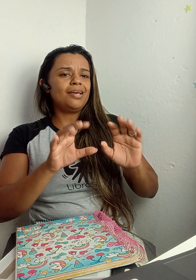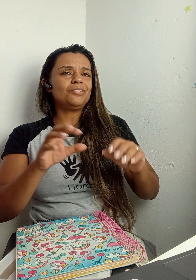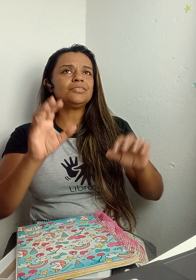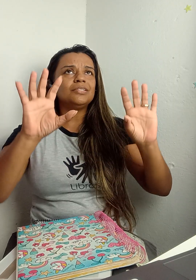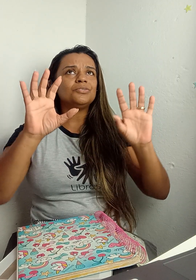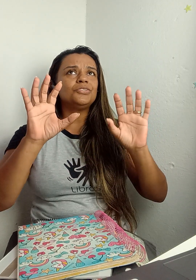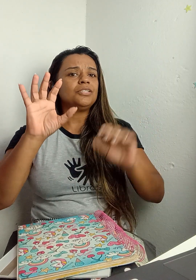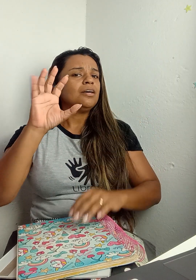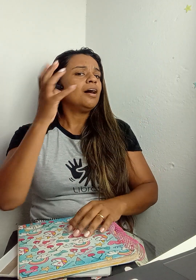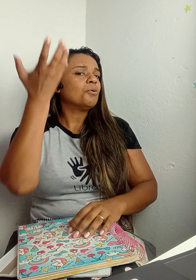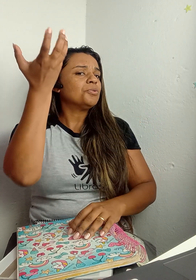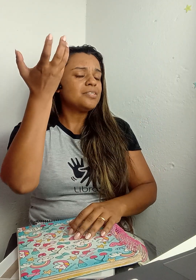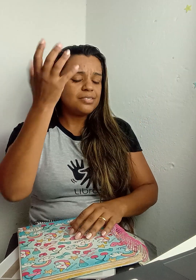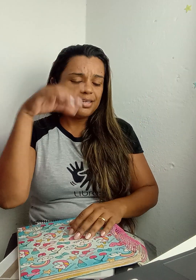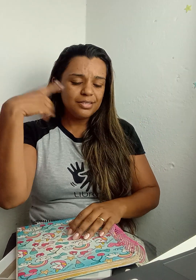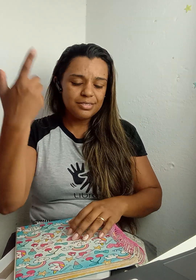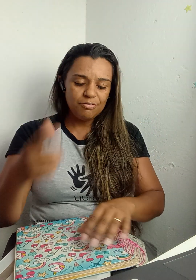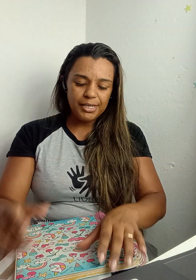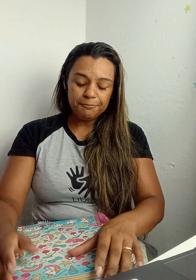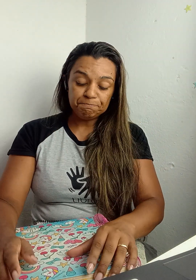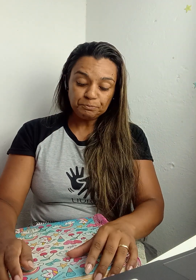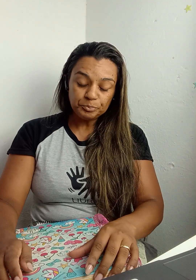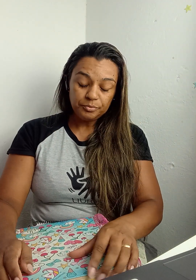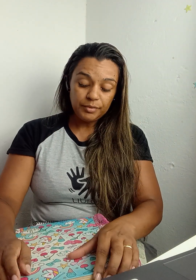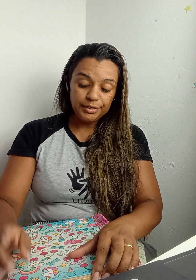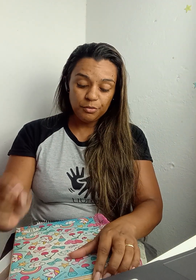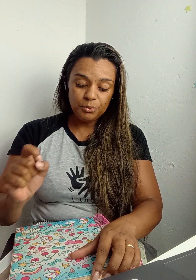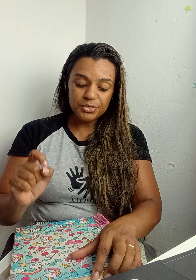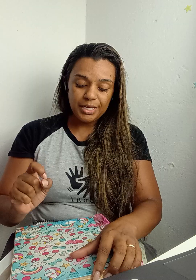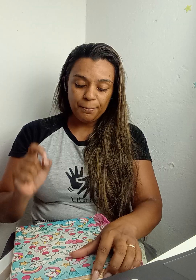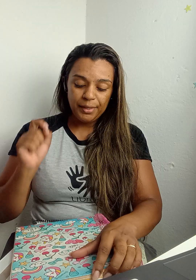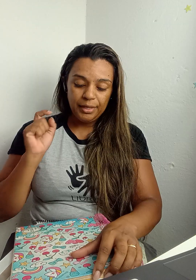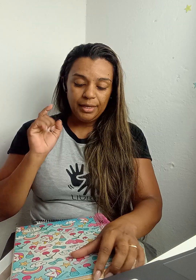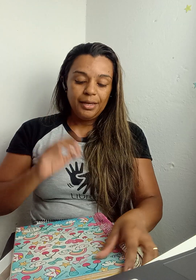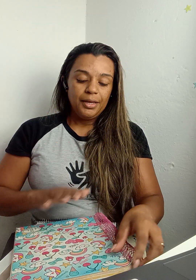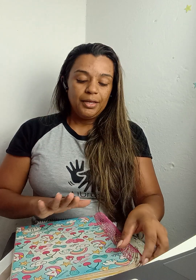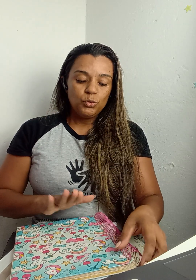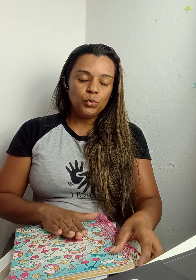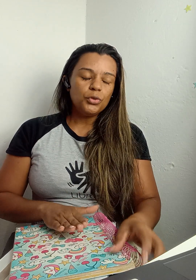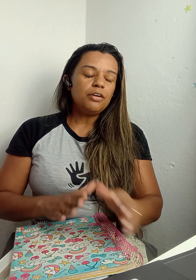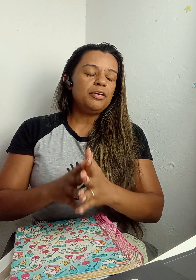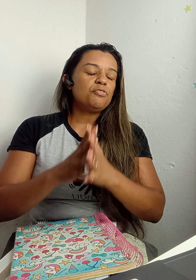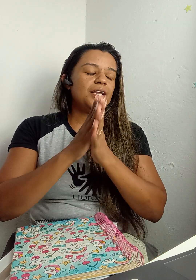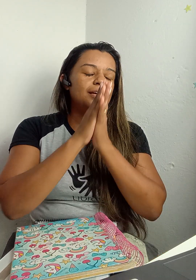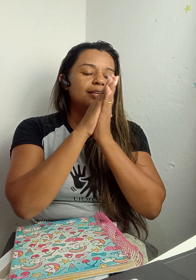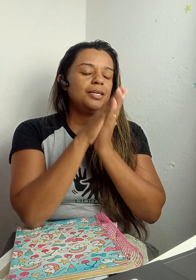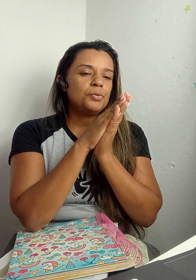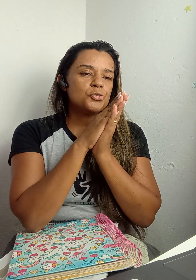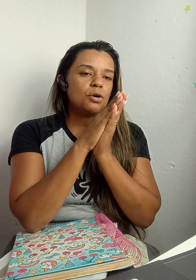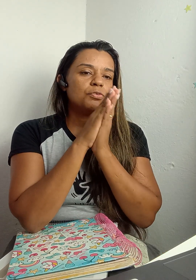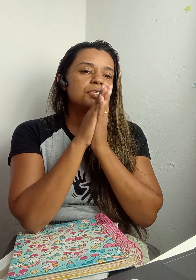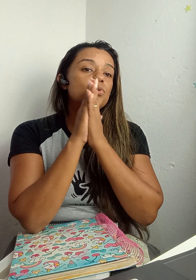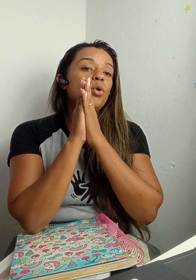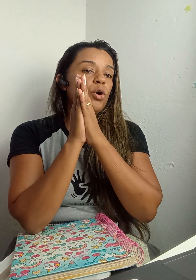quero, sinal de acontecer e assim vai. Então, vamos lá. Tudo que eu venho falar aqui, pessoal, vocês coloquem